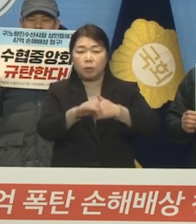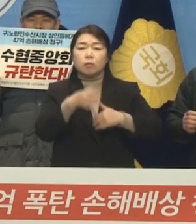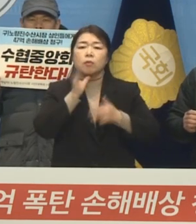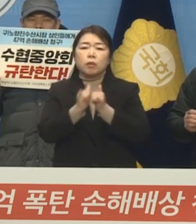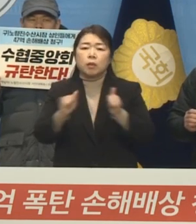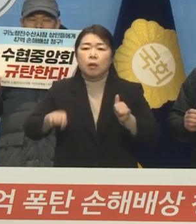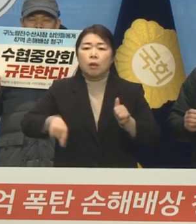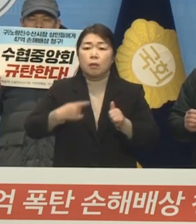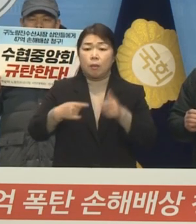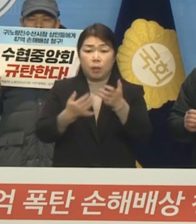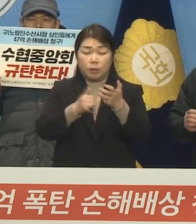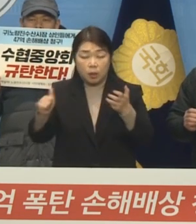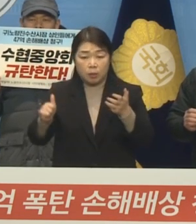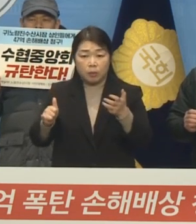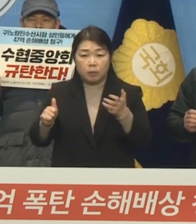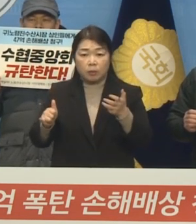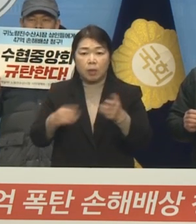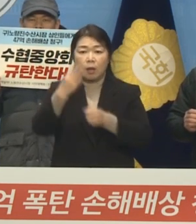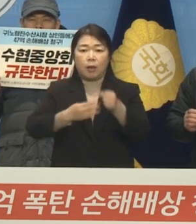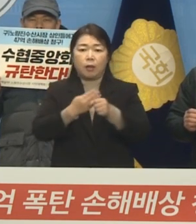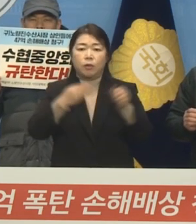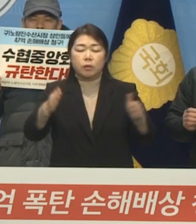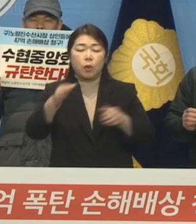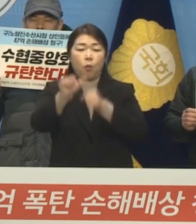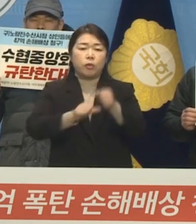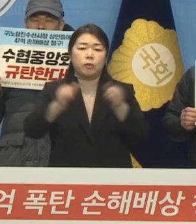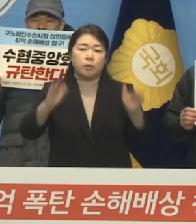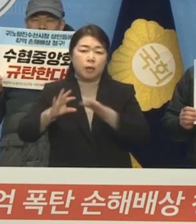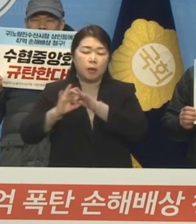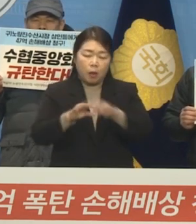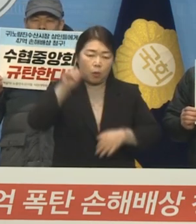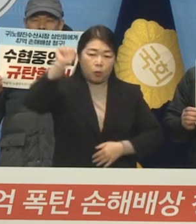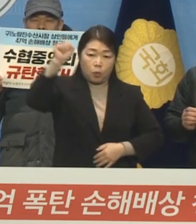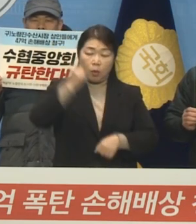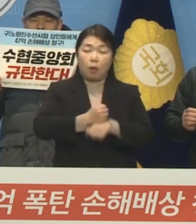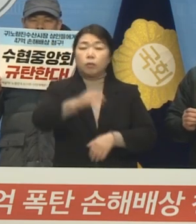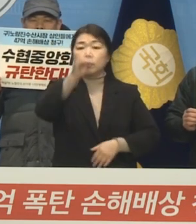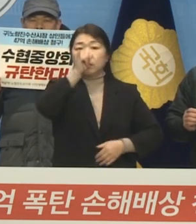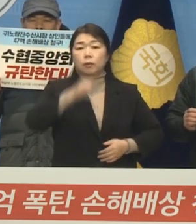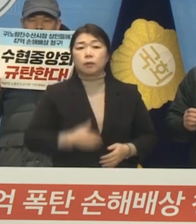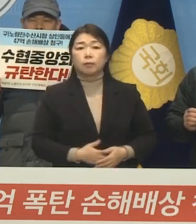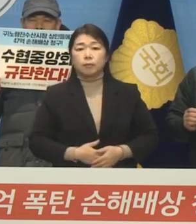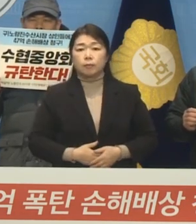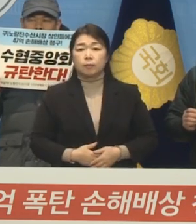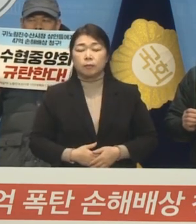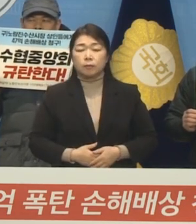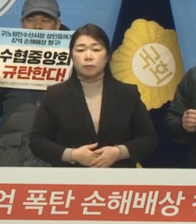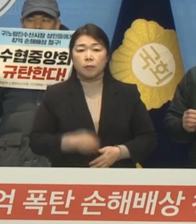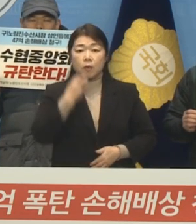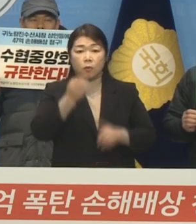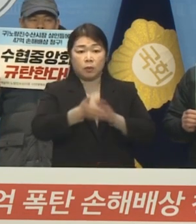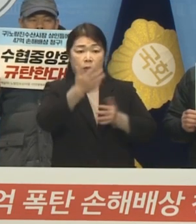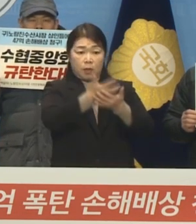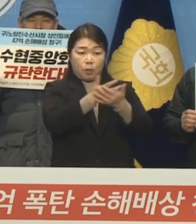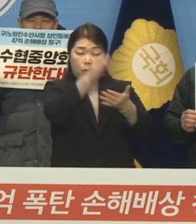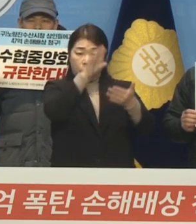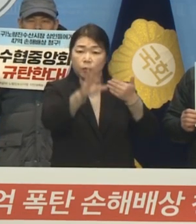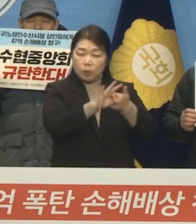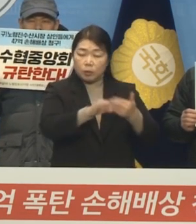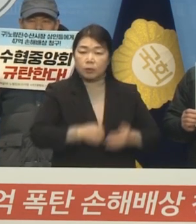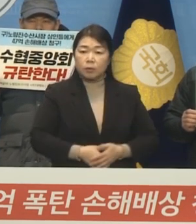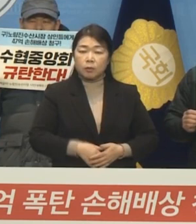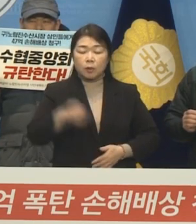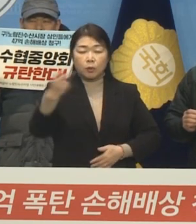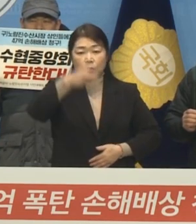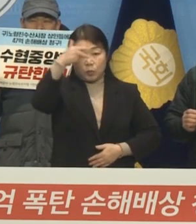상인들 80명이 4년째, 5년째 농성을 하고 있습니다. 서울시 자료에 의하면 그리고